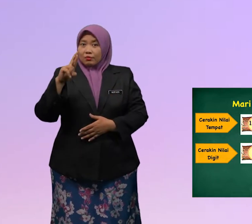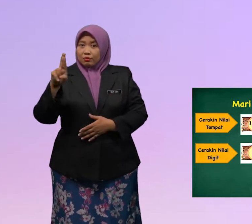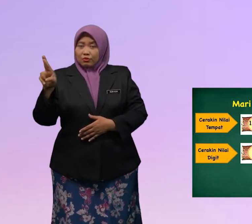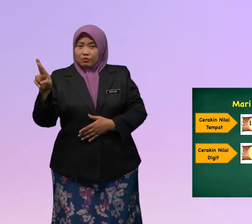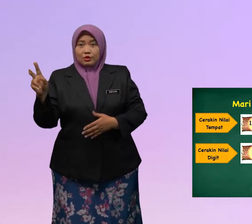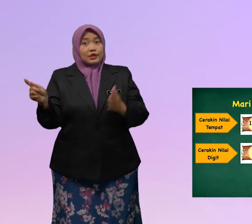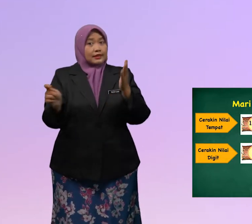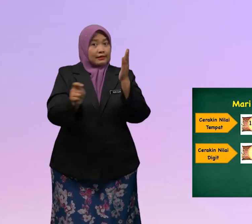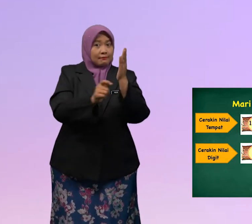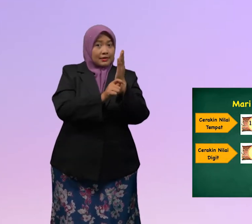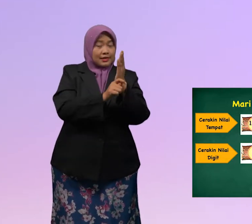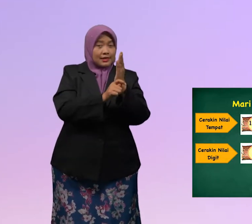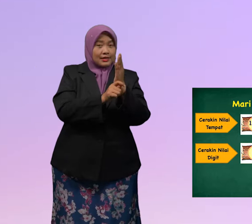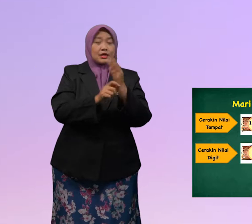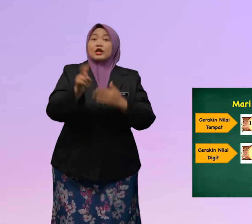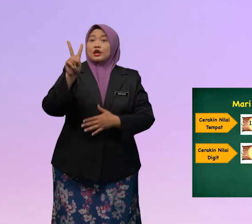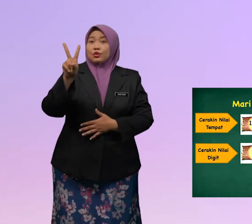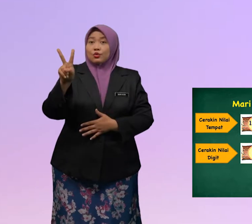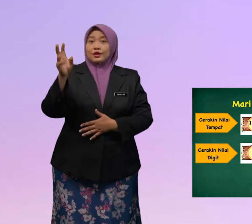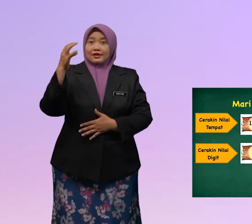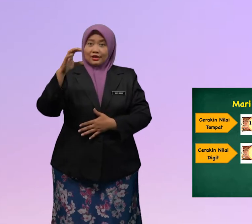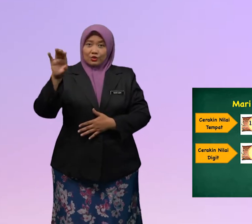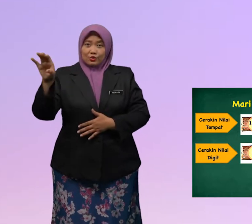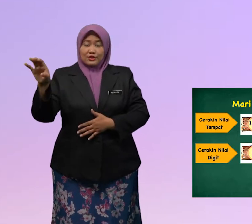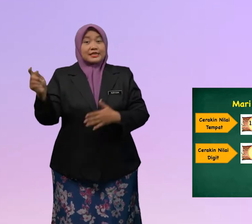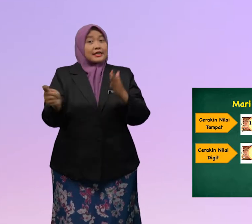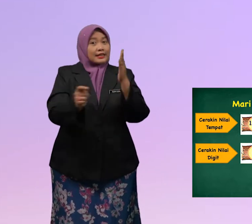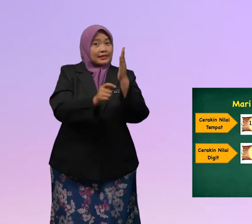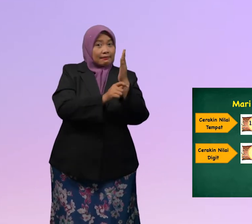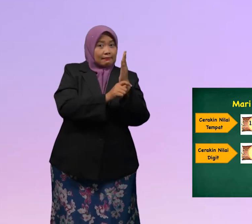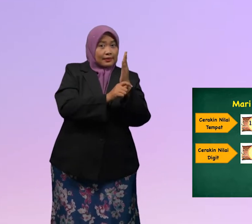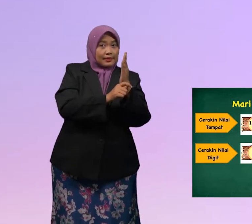1,000 tambah 200 tambah